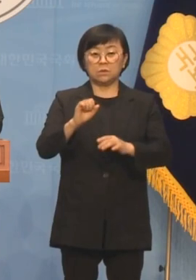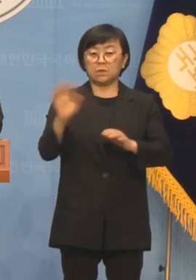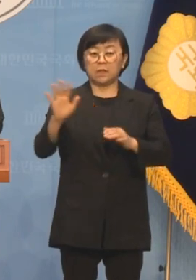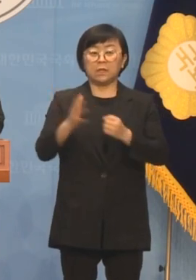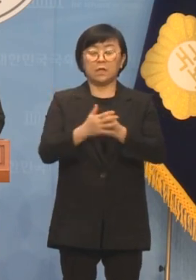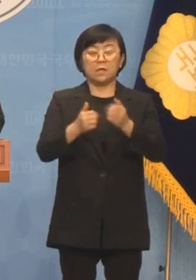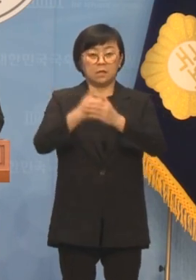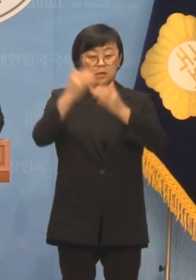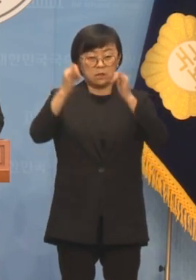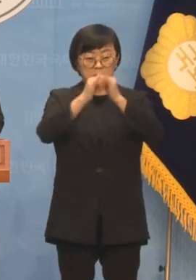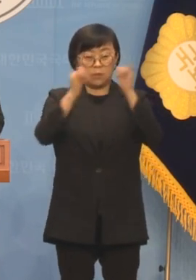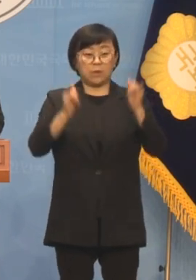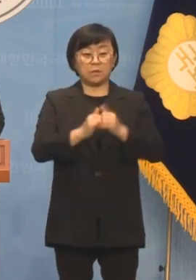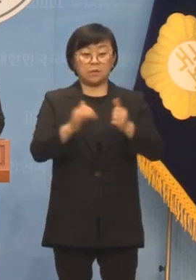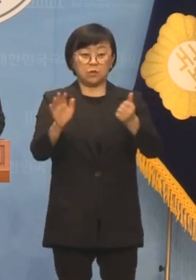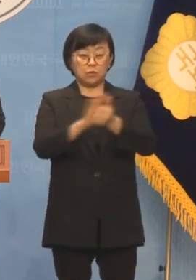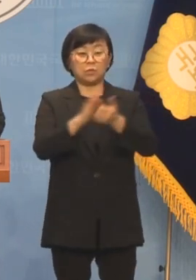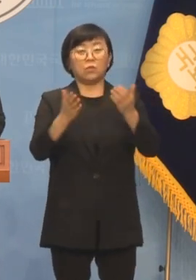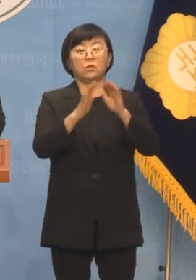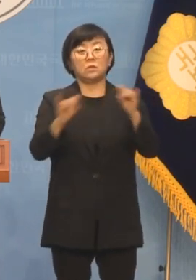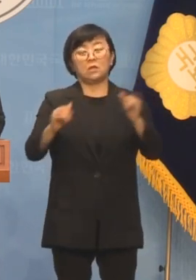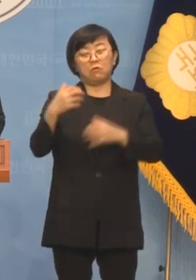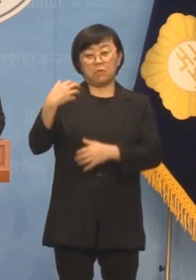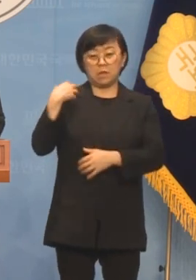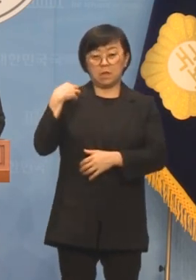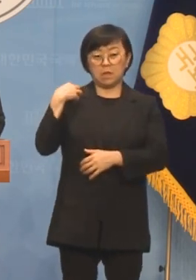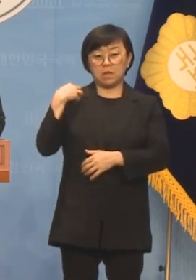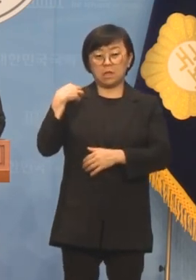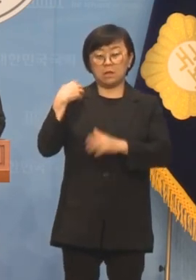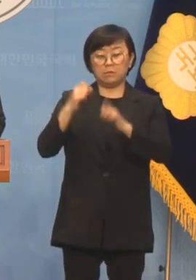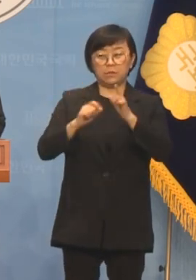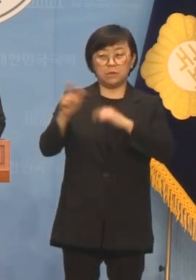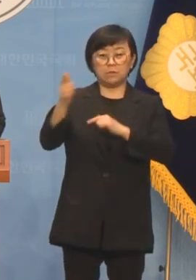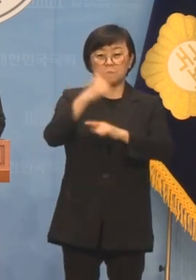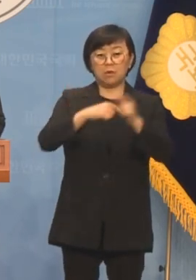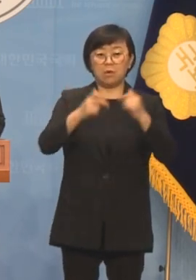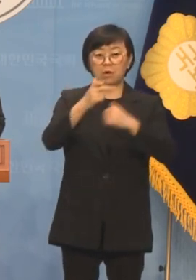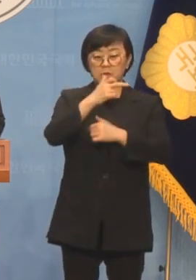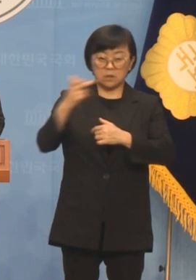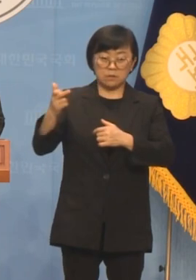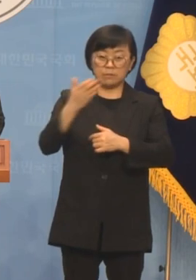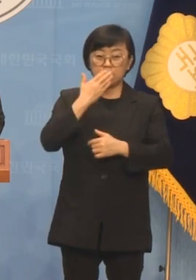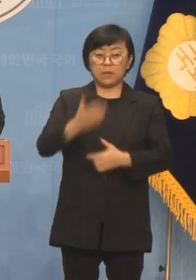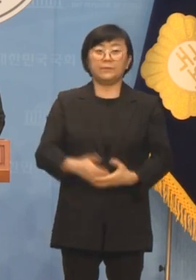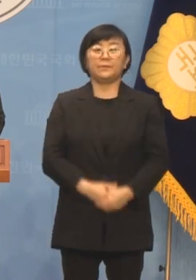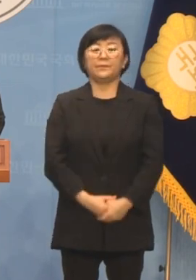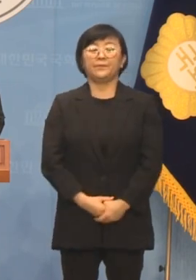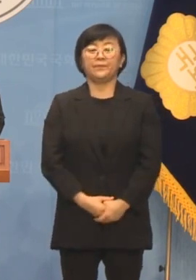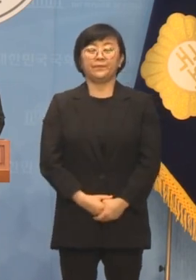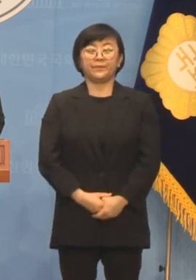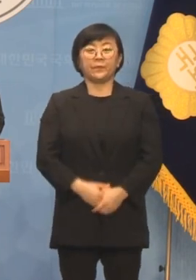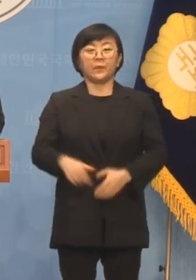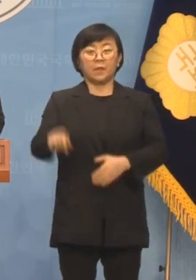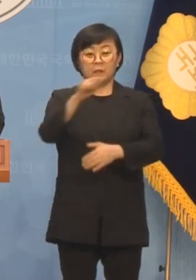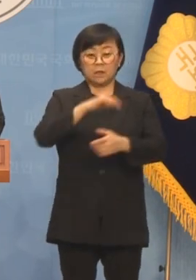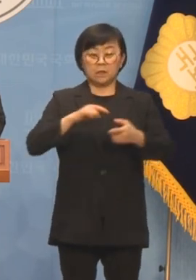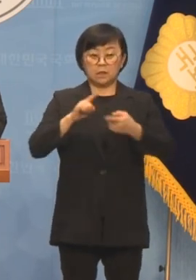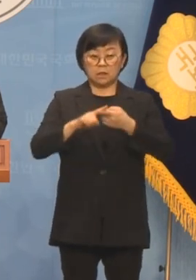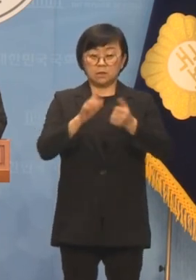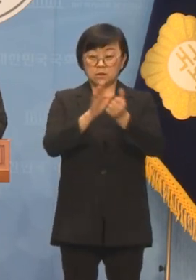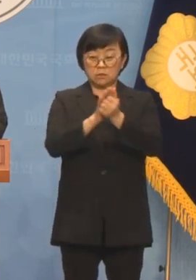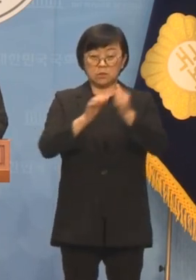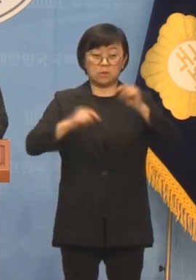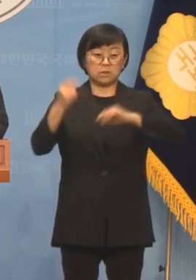우리 사회에서 돌봄 노동자들의 역할과 비중은 갈수록 커질 겁니다. 이들에 대한